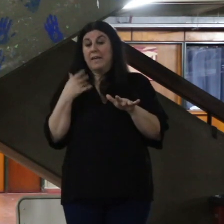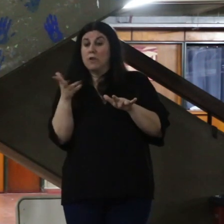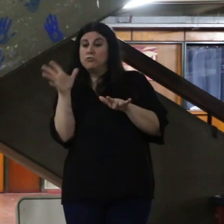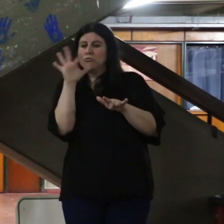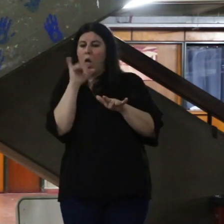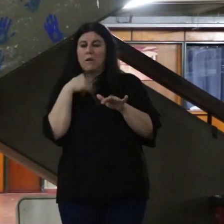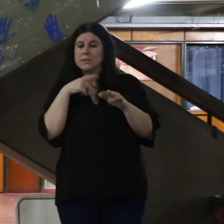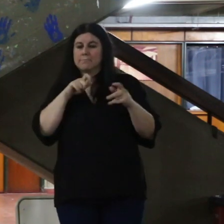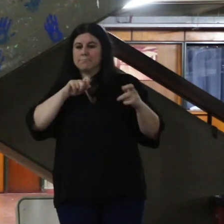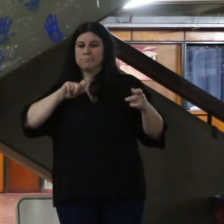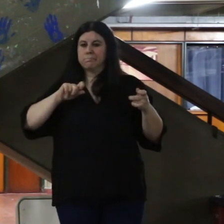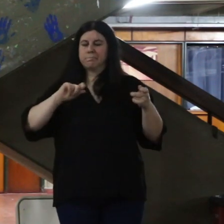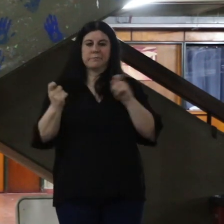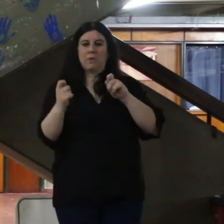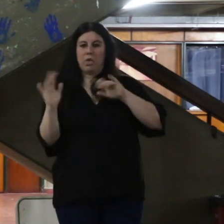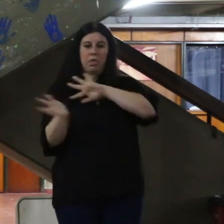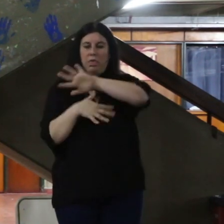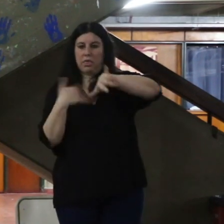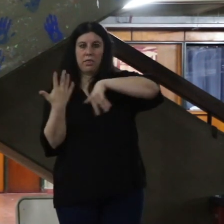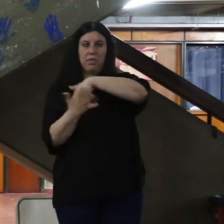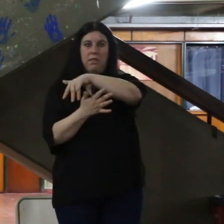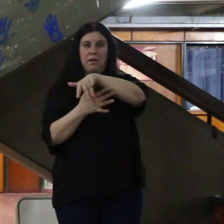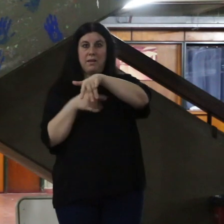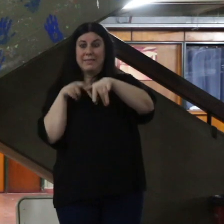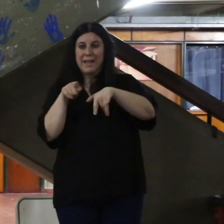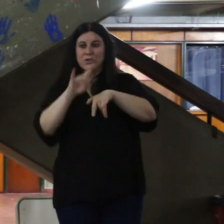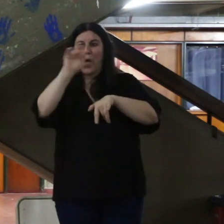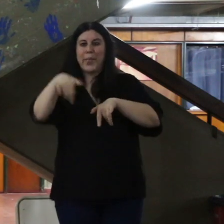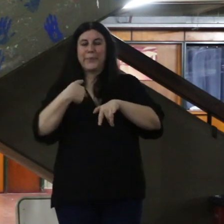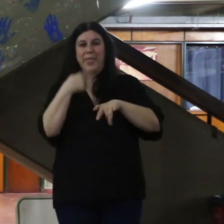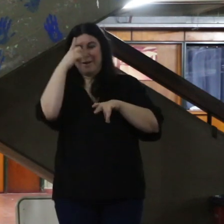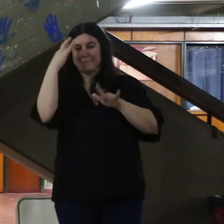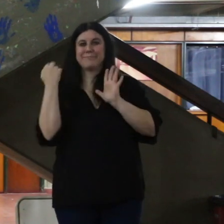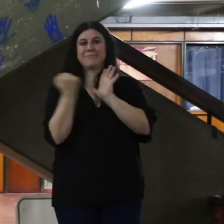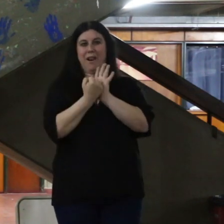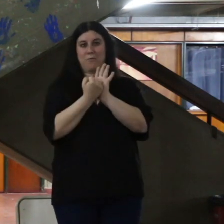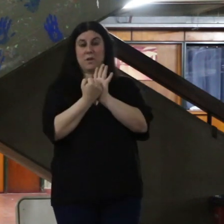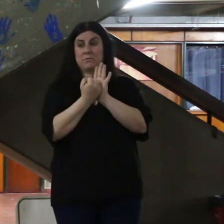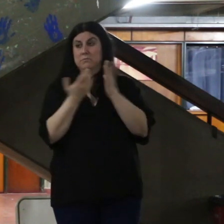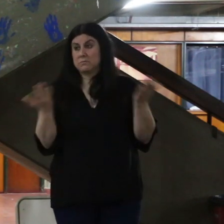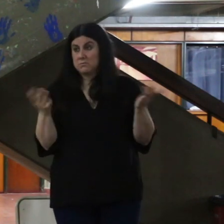Y miren si en este sentido la pandemia no ha sido traumática.